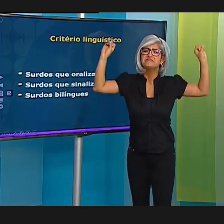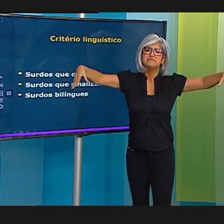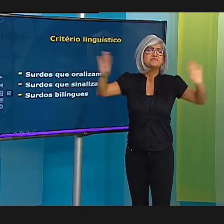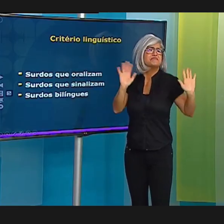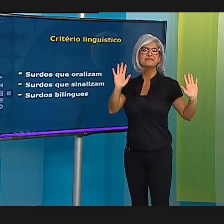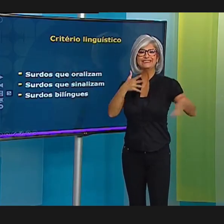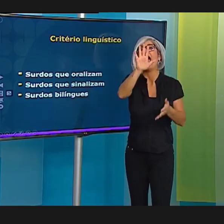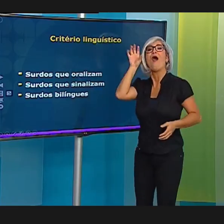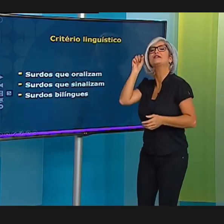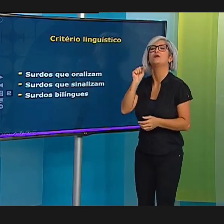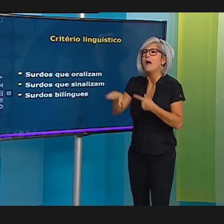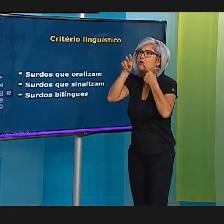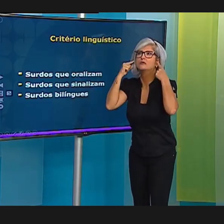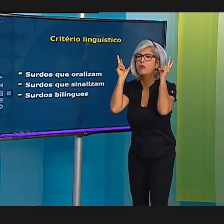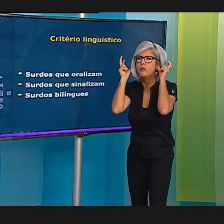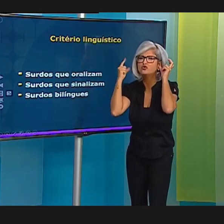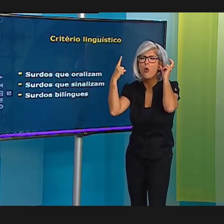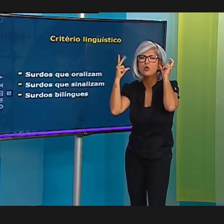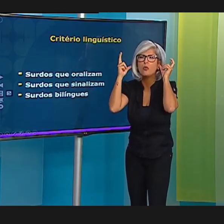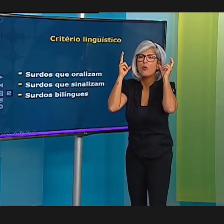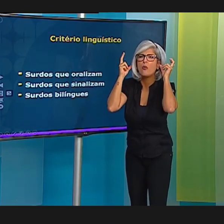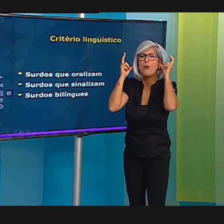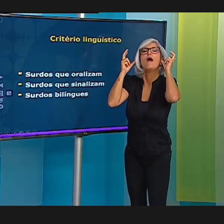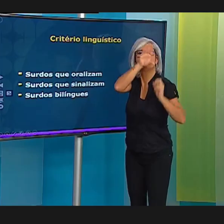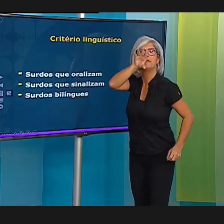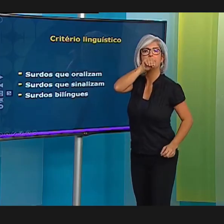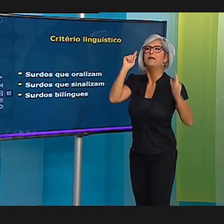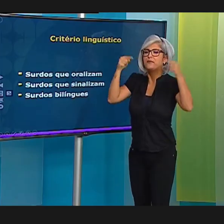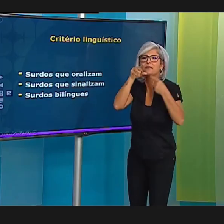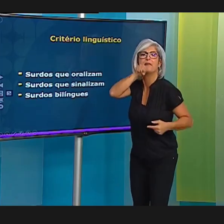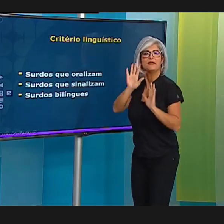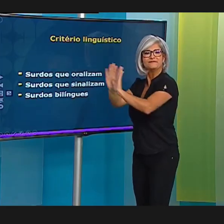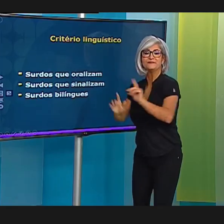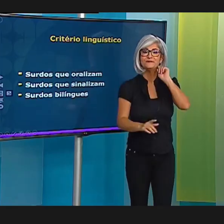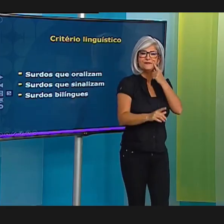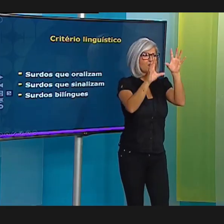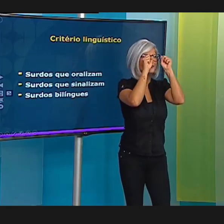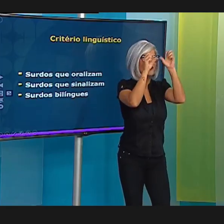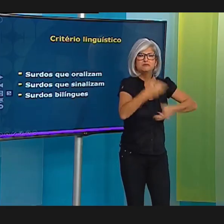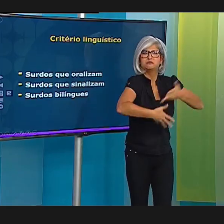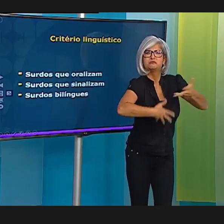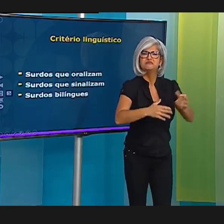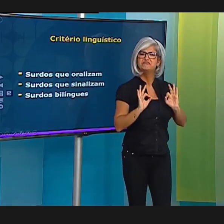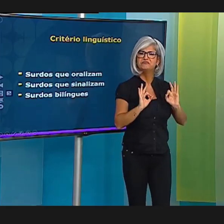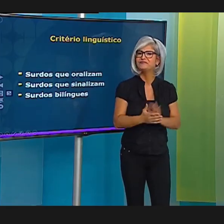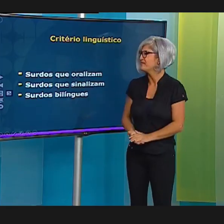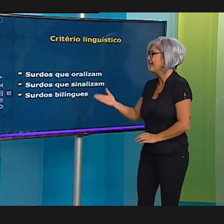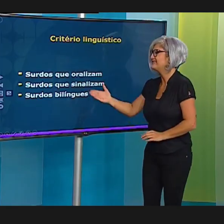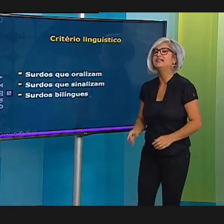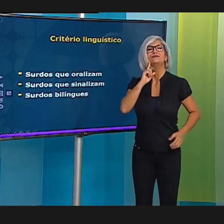das mensagens que são recebidas. Por isso não dependem do aparelho auditivo ou dos processos de audição para a captação da informação, como acontece com as pessoas ouvintes. O surdo, então, se apropria dessas informações